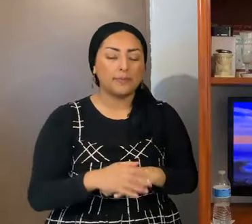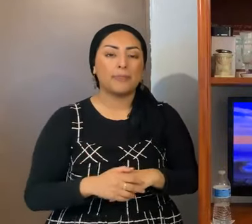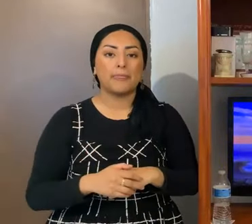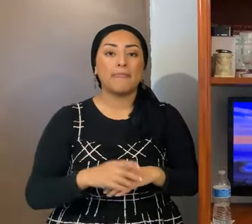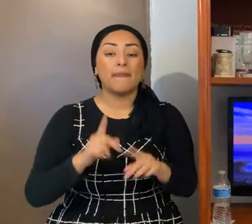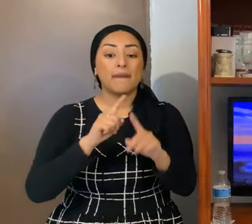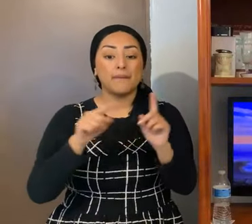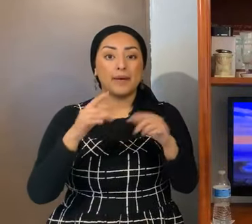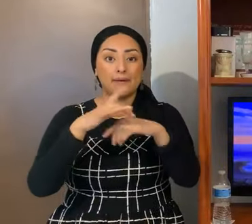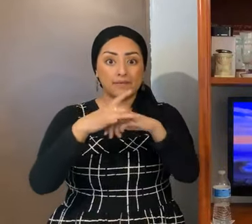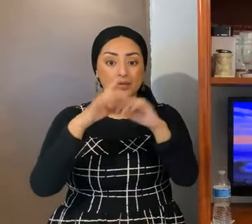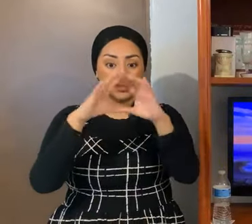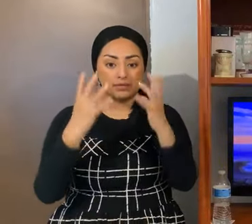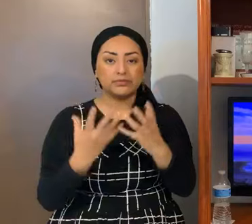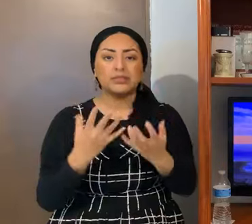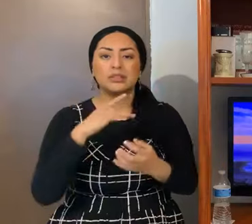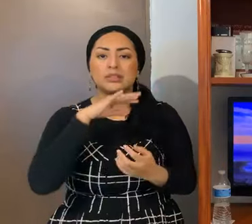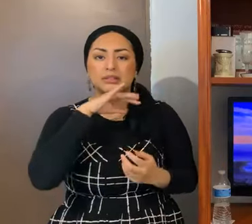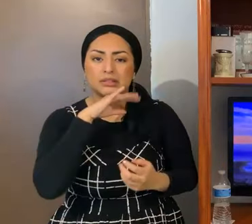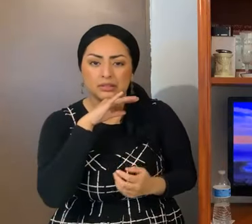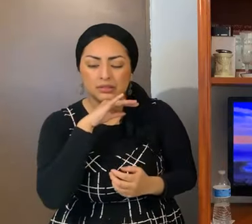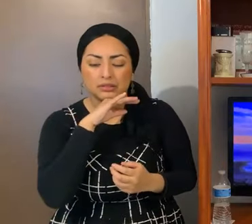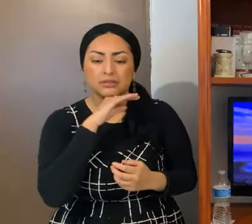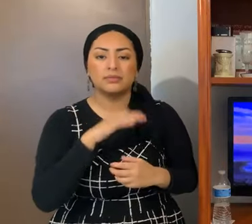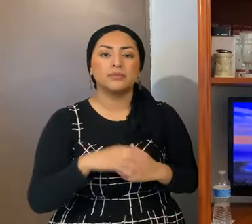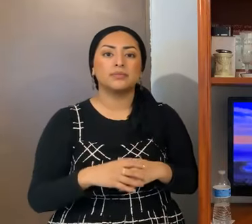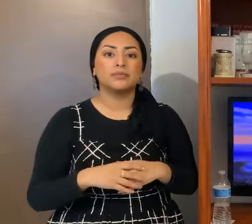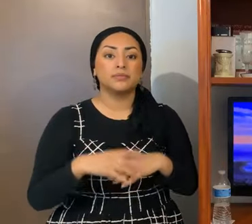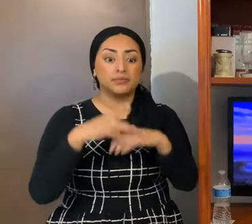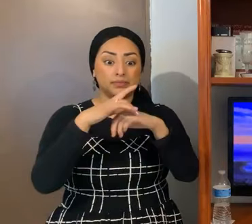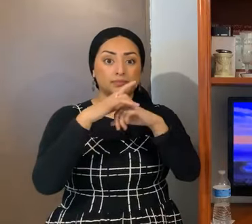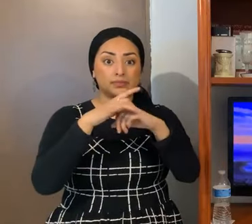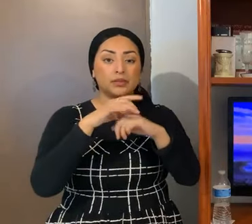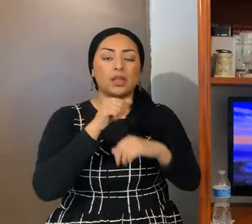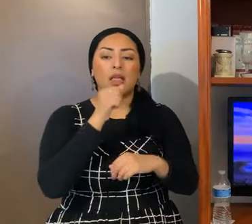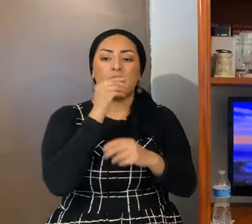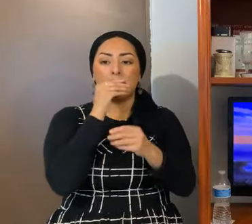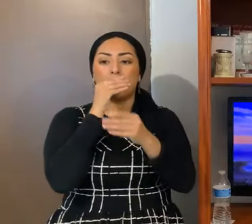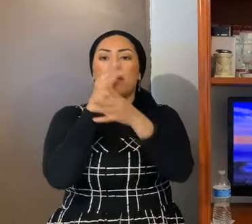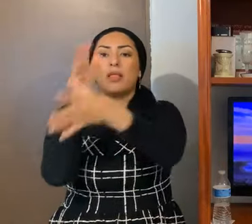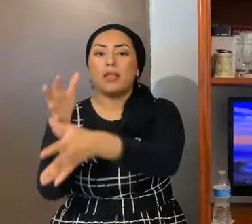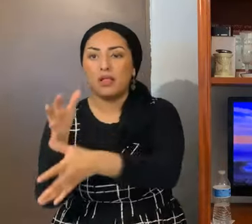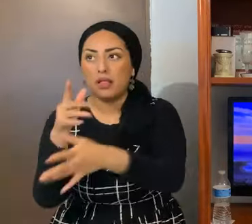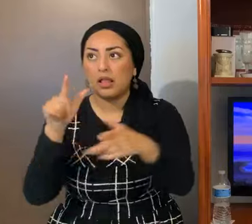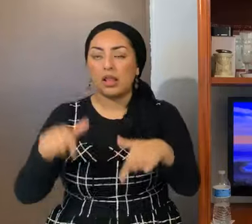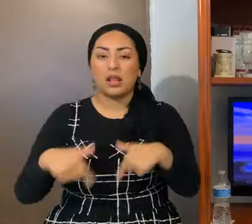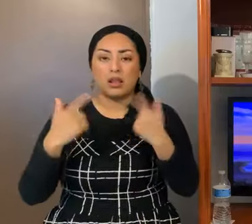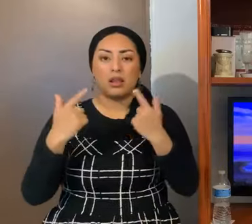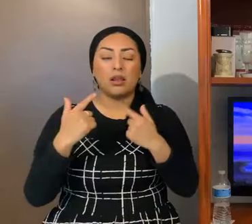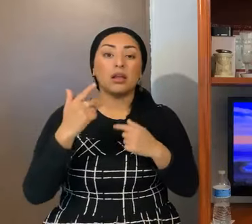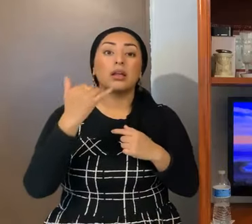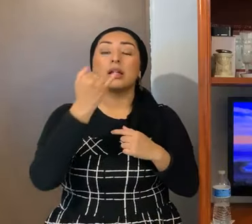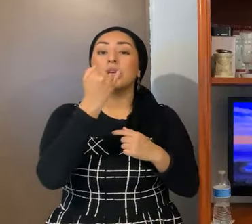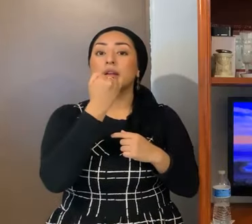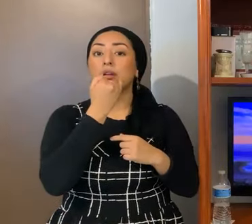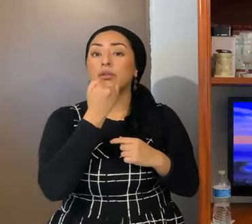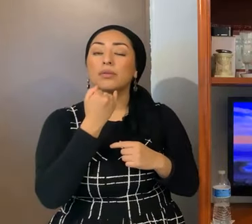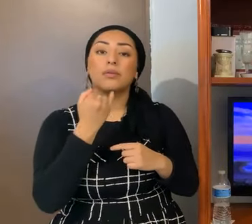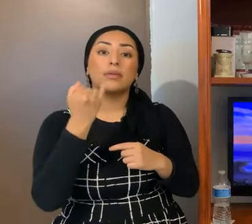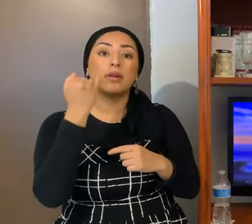fue contaminada, y yo visité su maldad sobre ella, y la tierra vomitó a sus moradores. Por cuanto